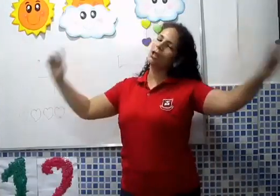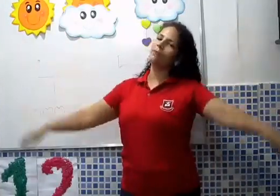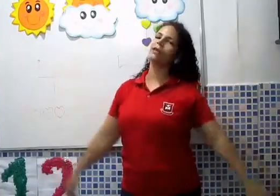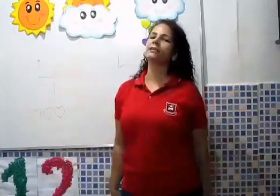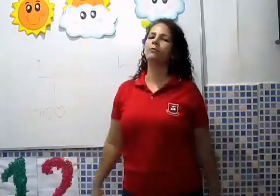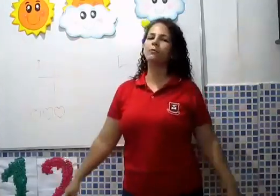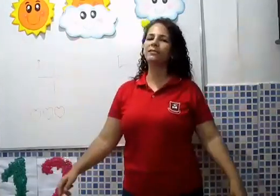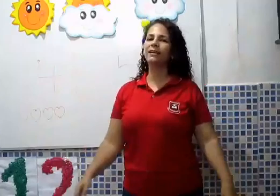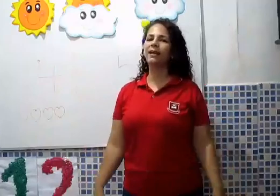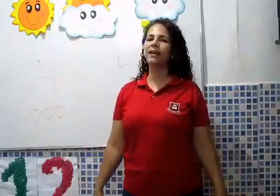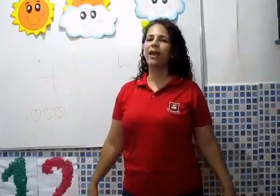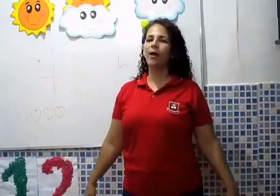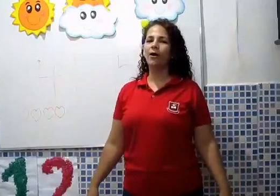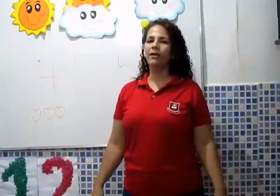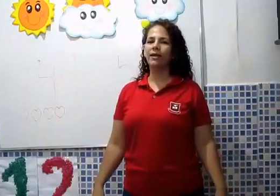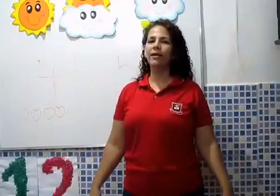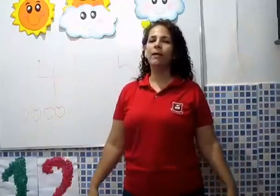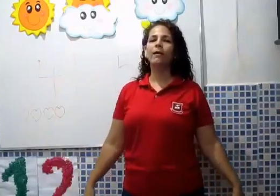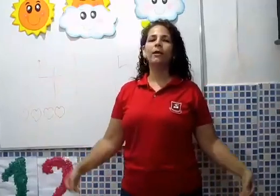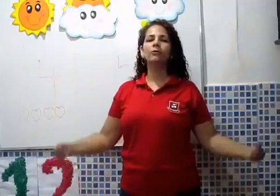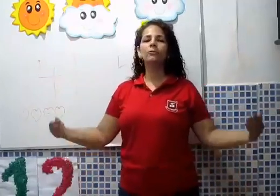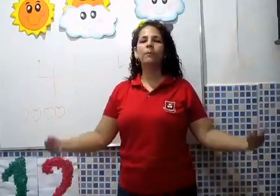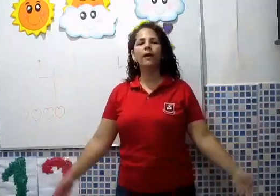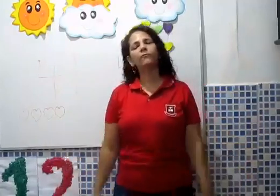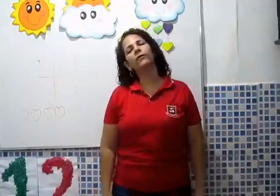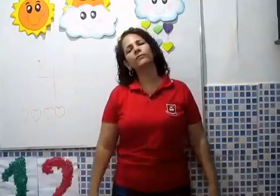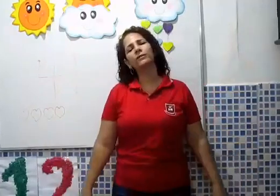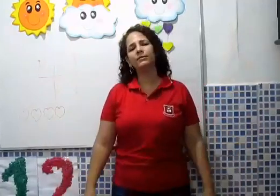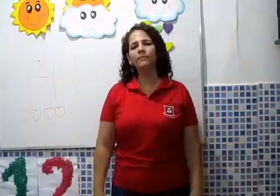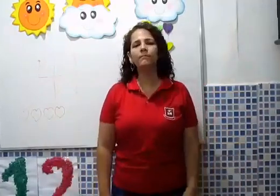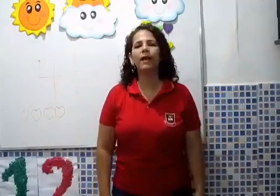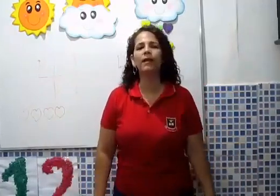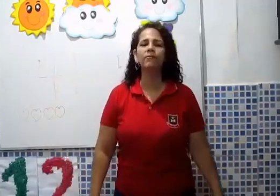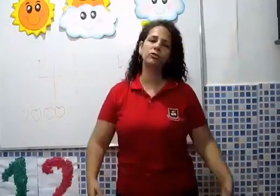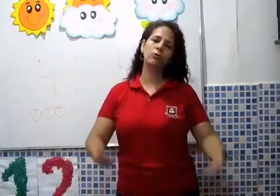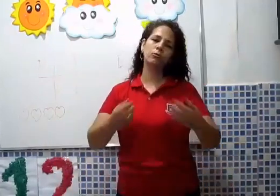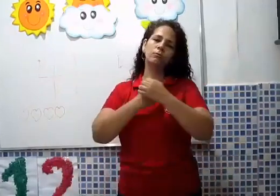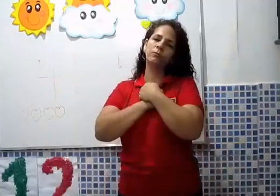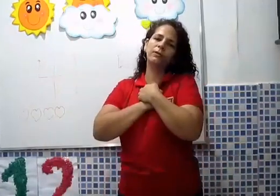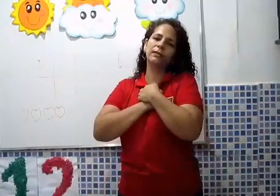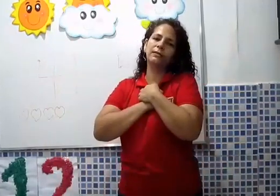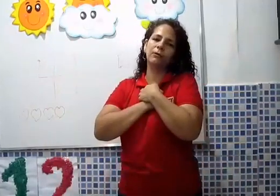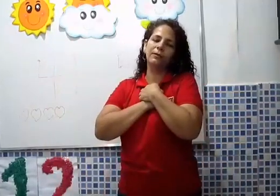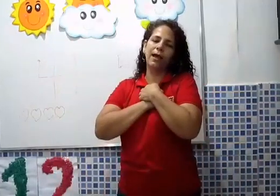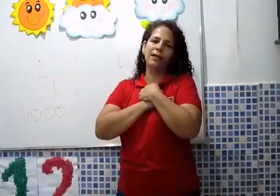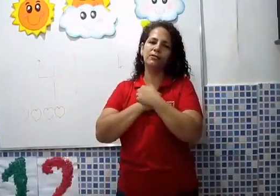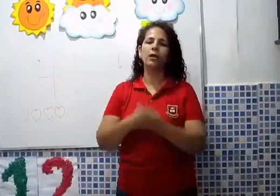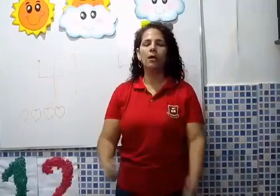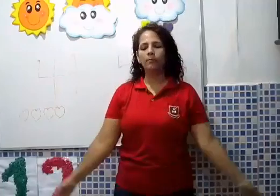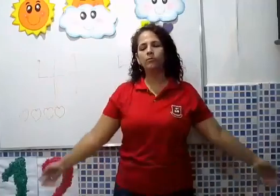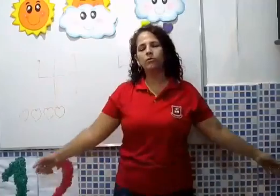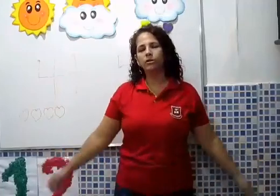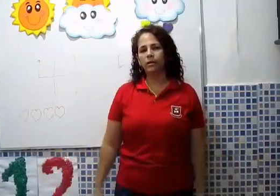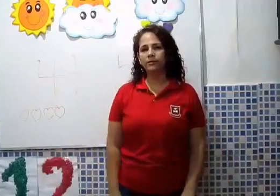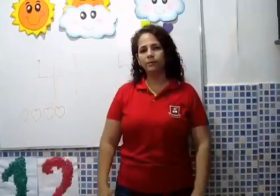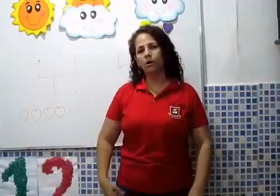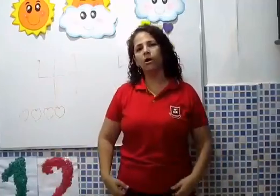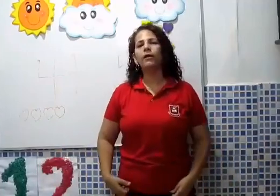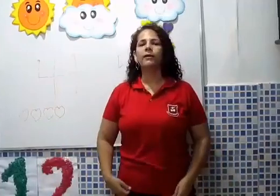termina essa música, ok? E eu espero ver vocês em breve, estou com muita saudade. Por hoje é só,